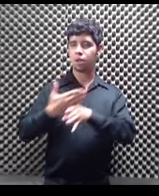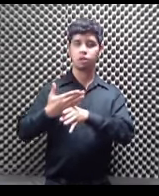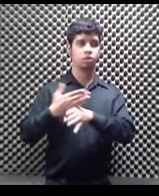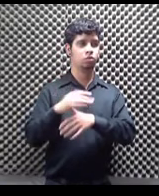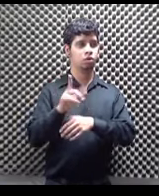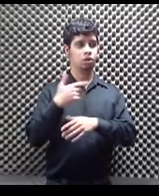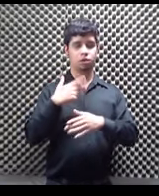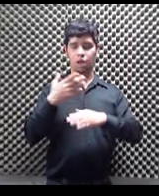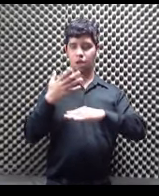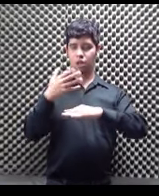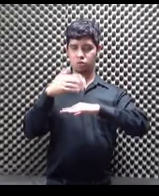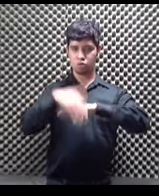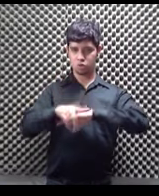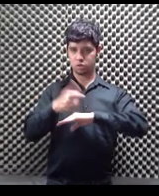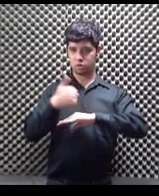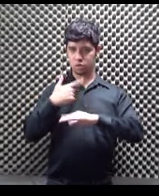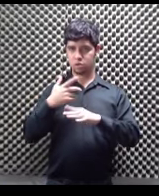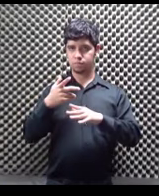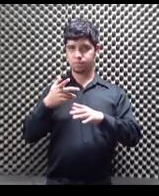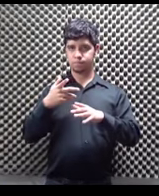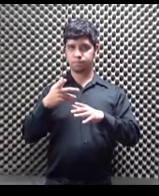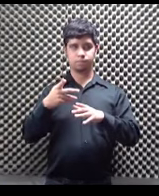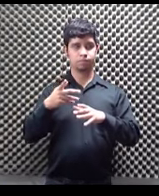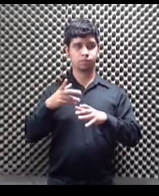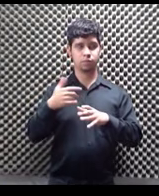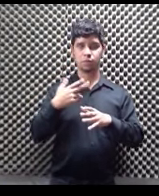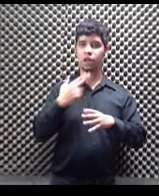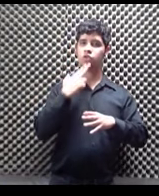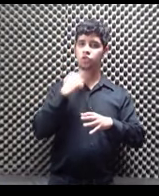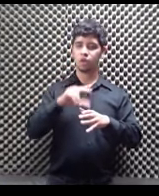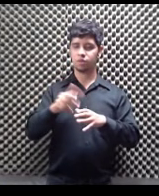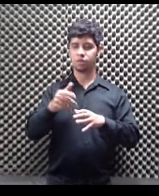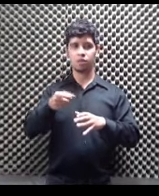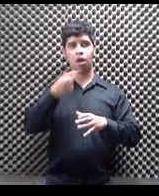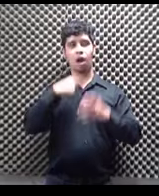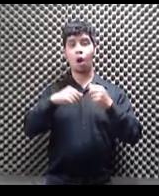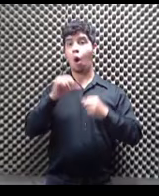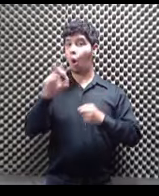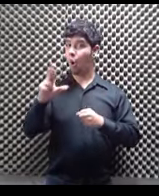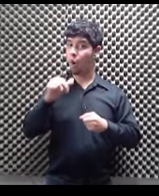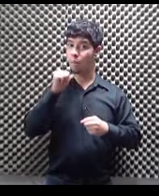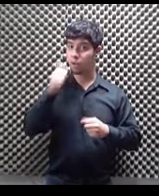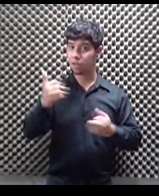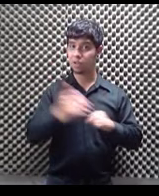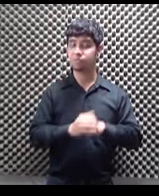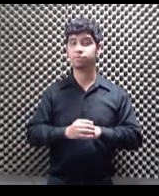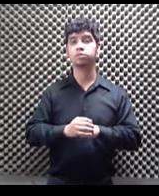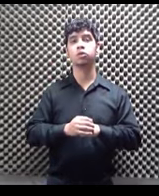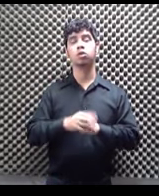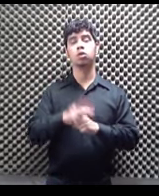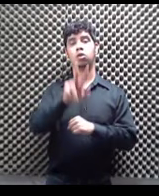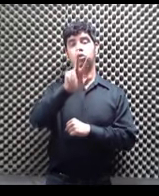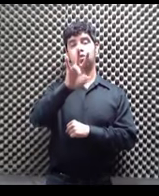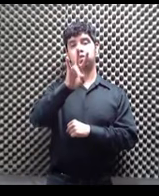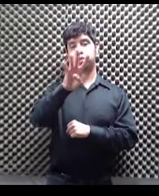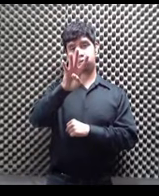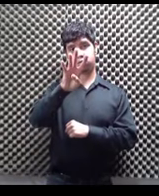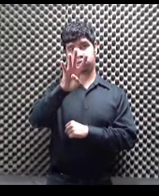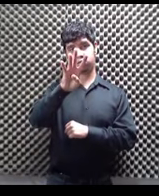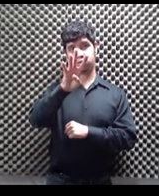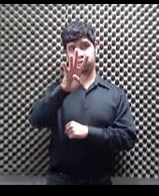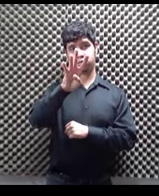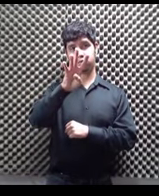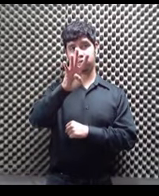momento esta noche haga, tomes ese impulso de azúcar o mañana. 274. Bueno, el desayuno se me llega mañana. No.